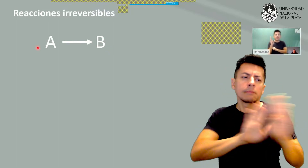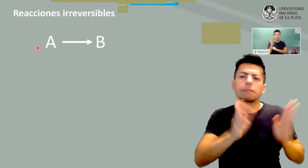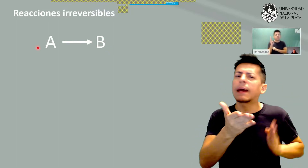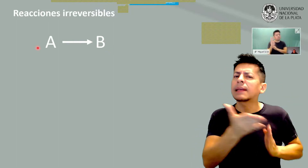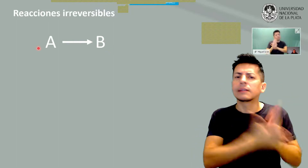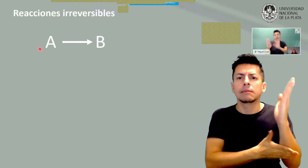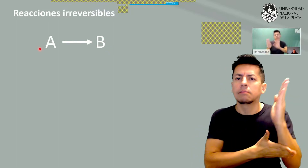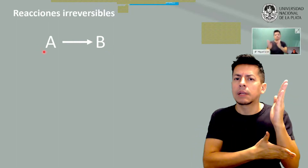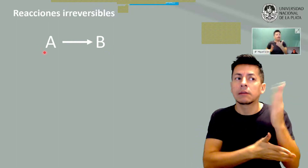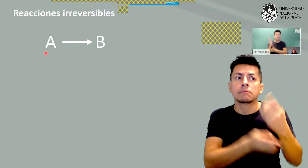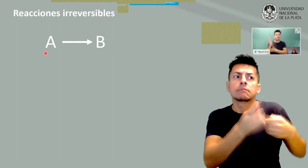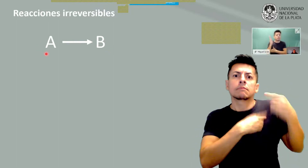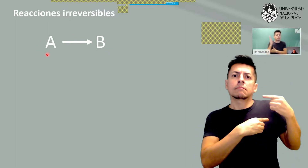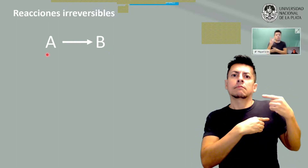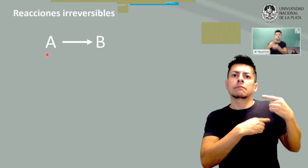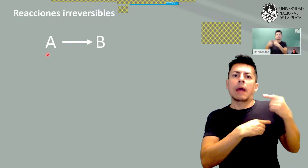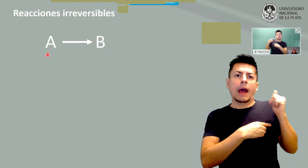atrás.